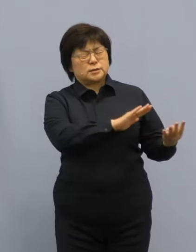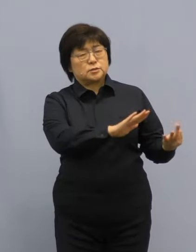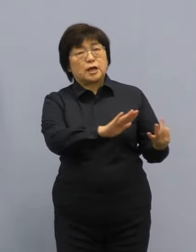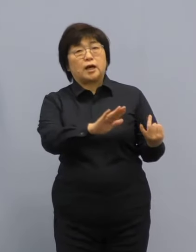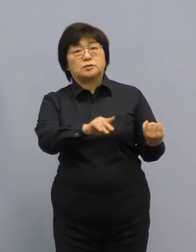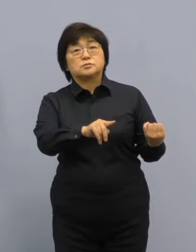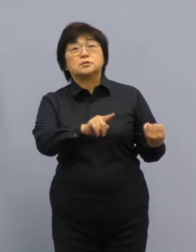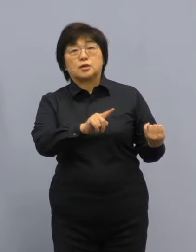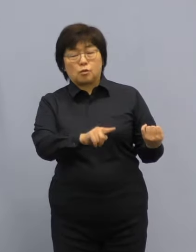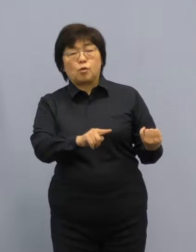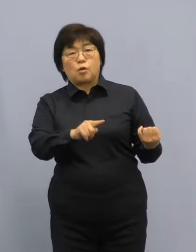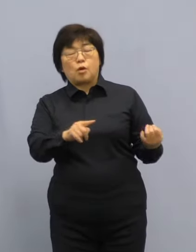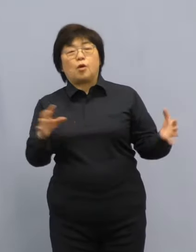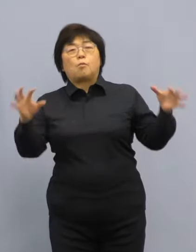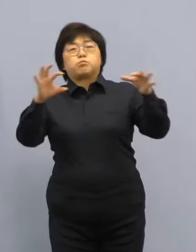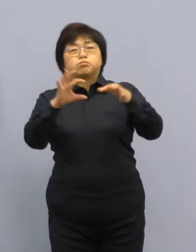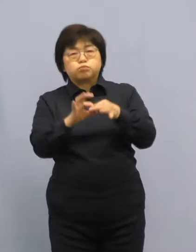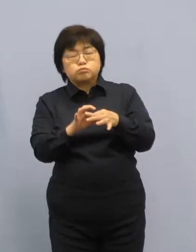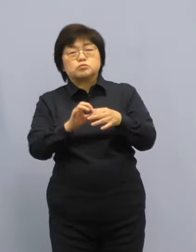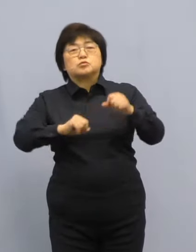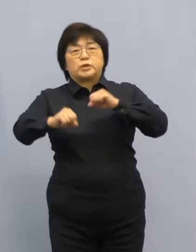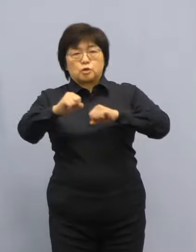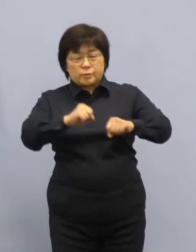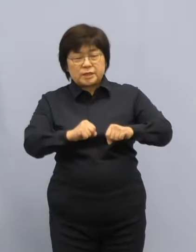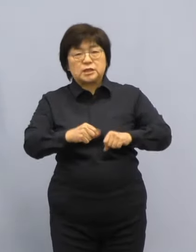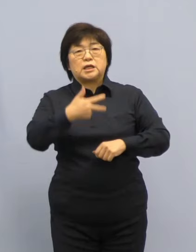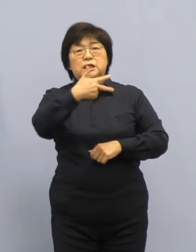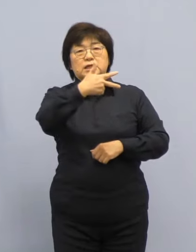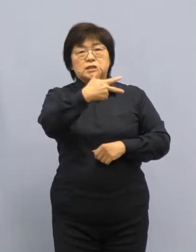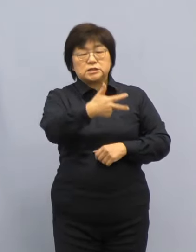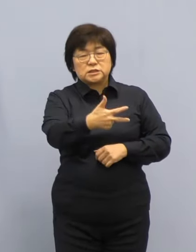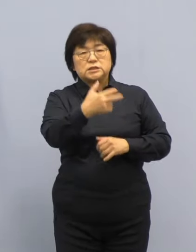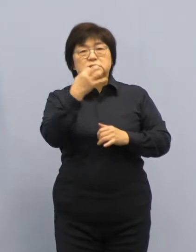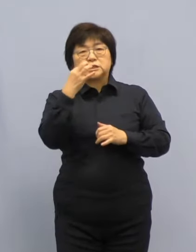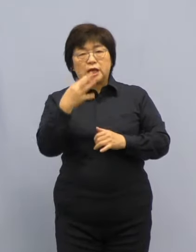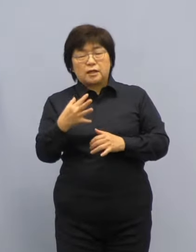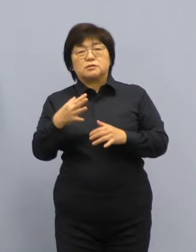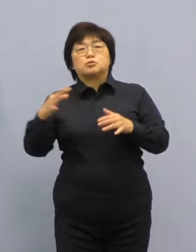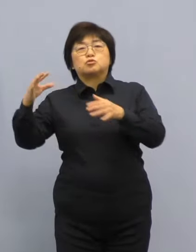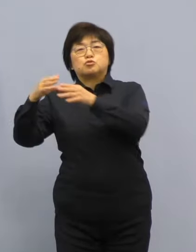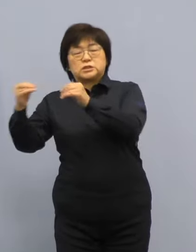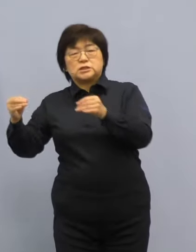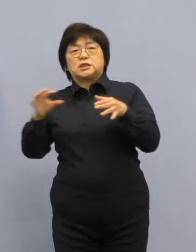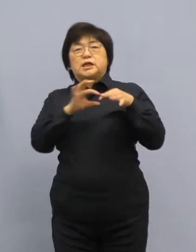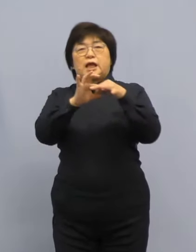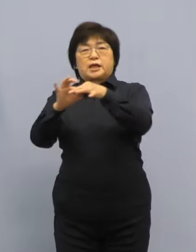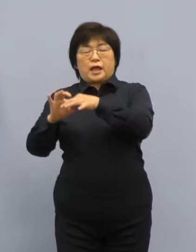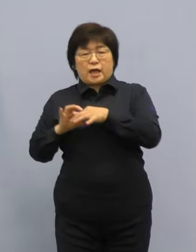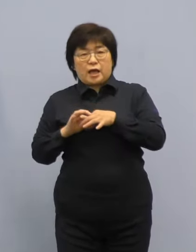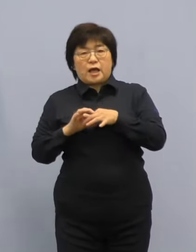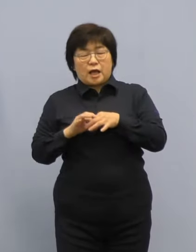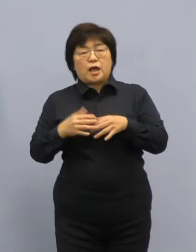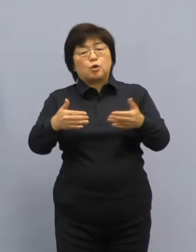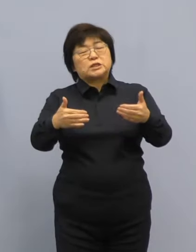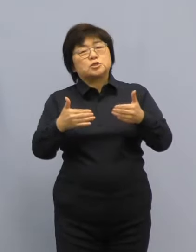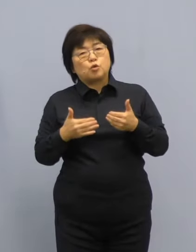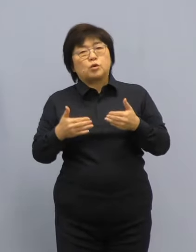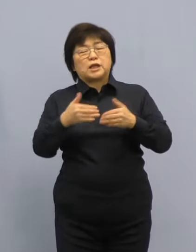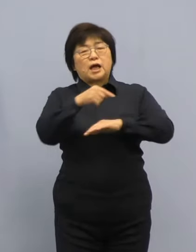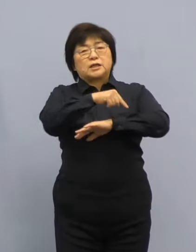これに向けた取り組みであったり、また国県市の連携、県政発展に向けて必要な政策も